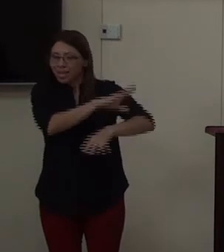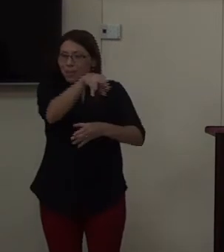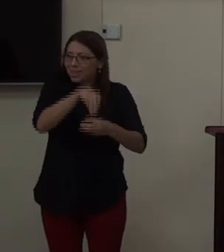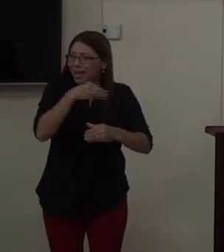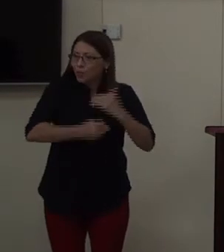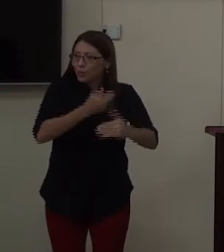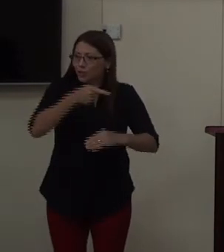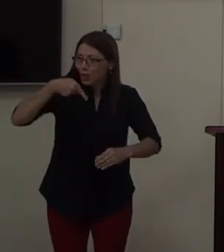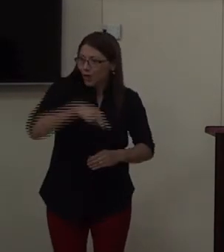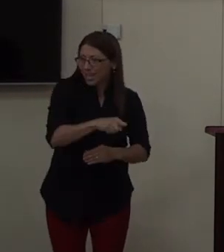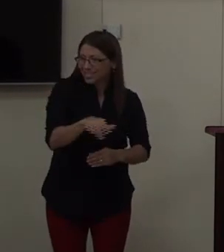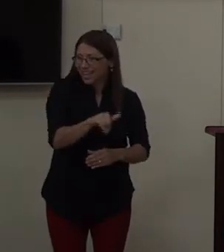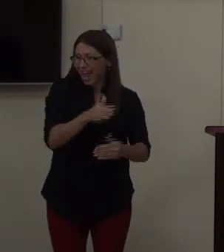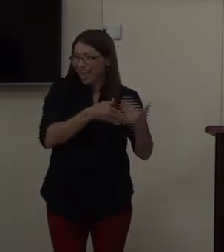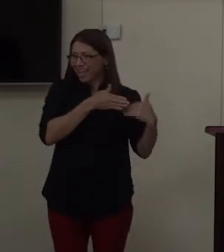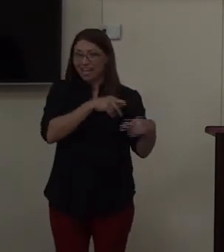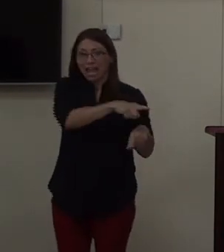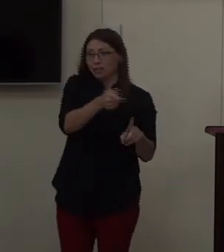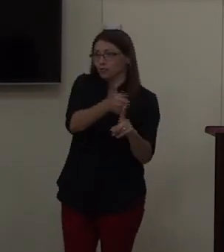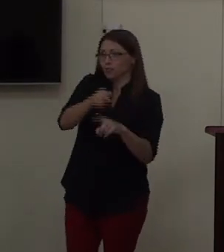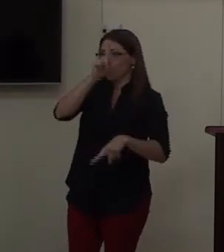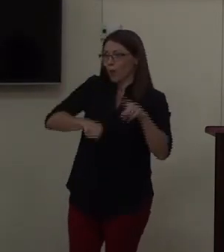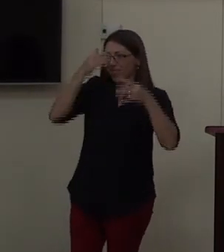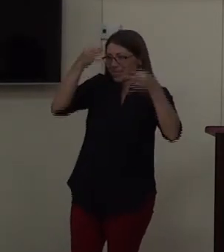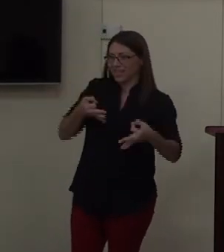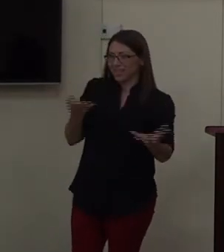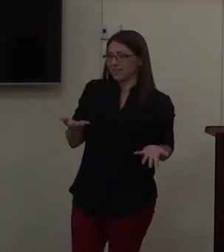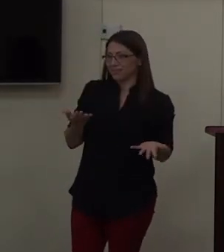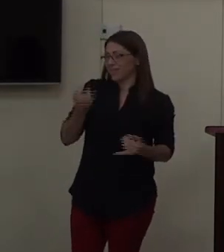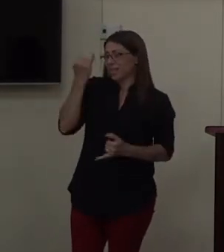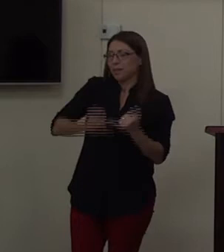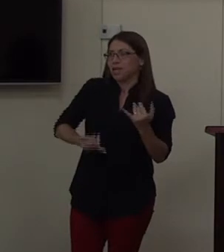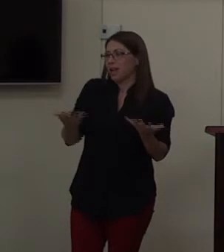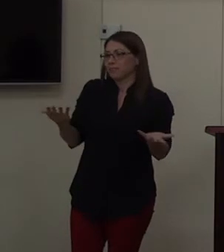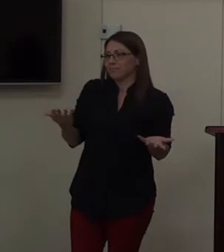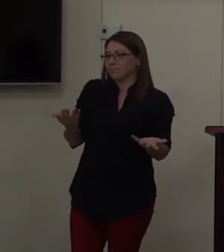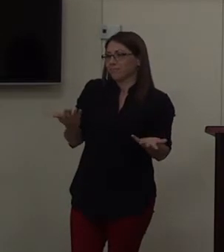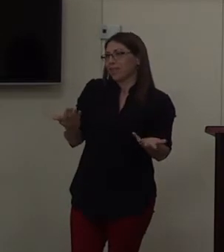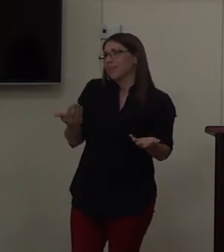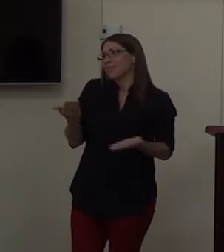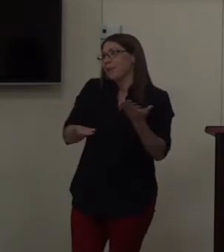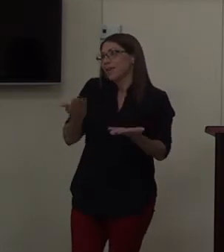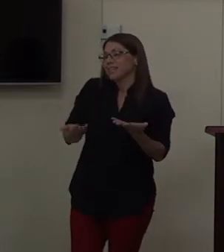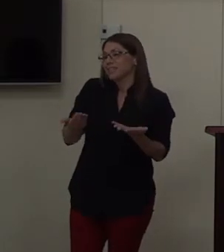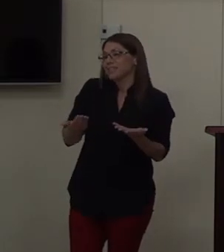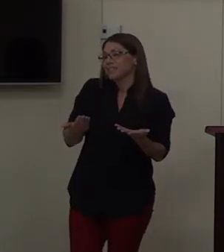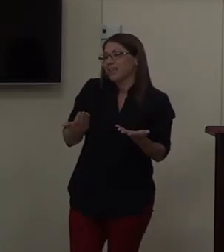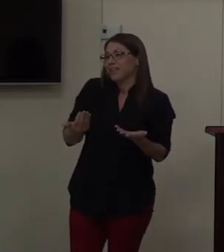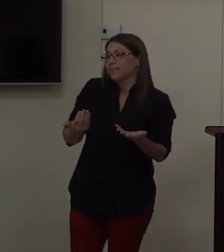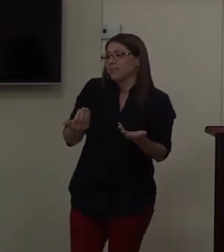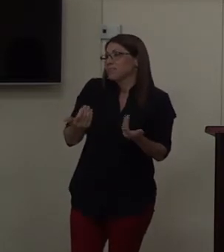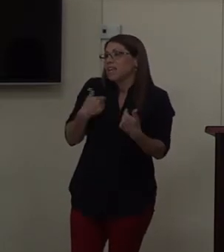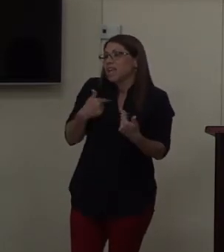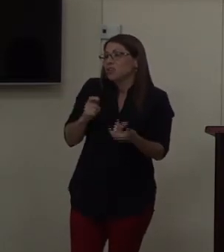en la que no pueden decidir y terminan como tal vez teniendo una traducción de algunos temas que no les